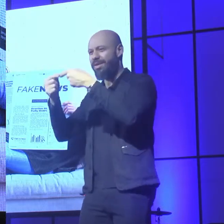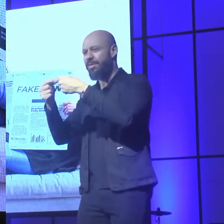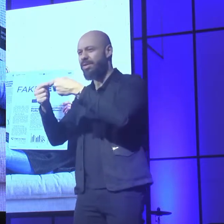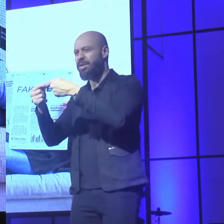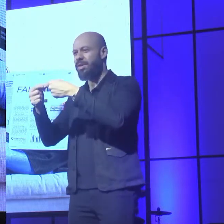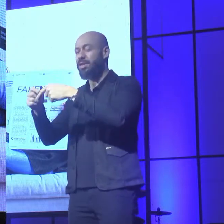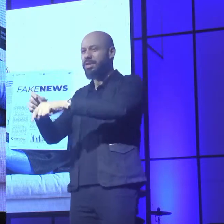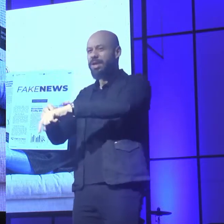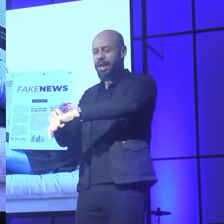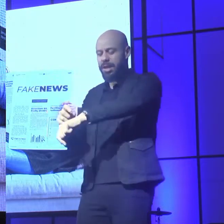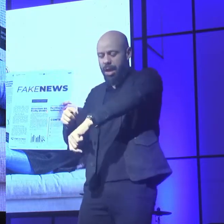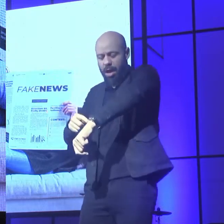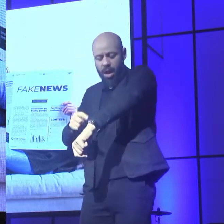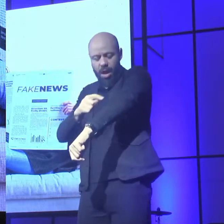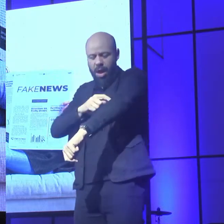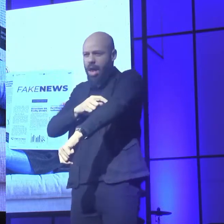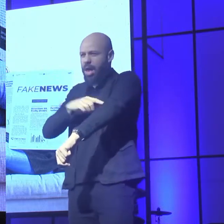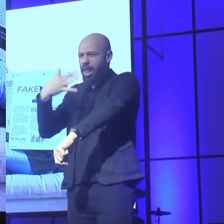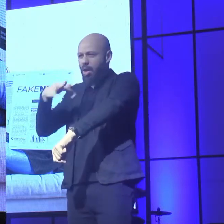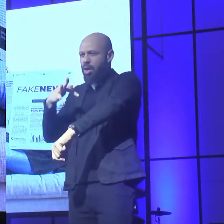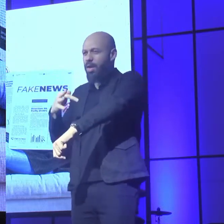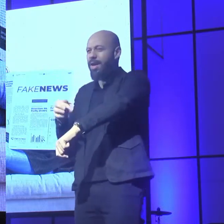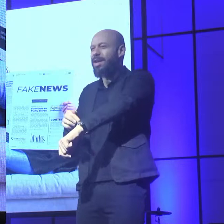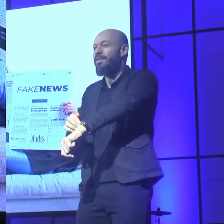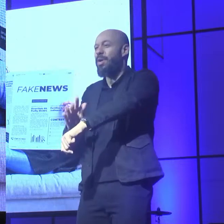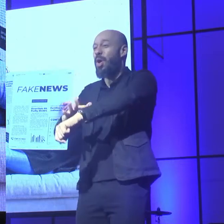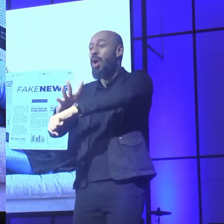negócio daquele. Eu disse, mãe,